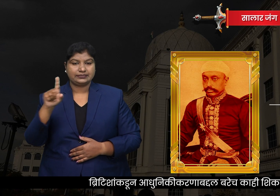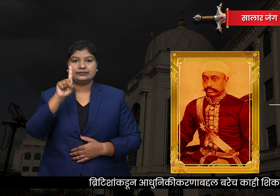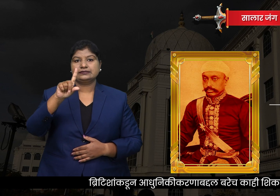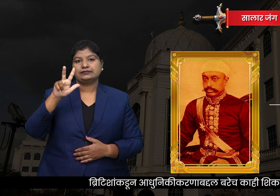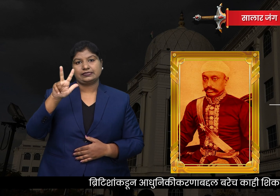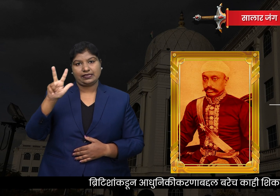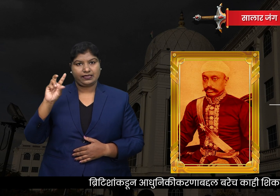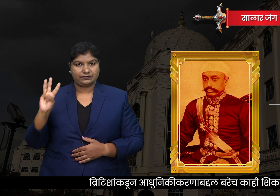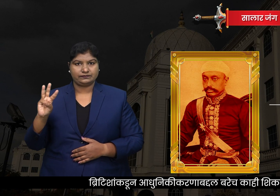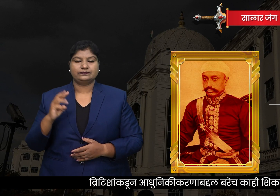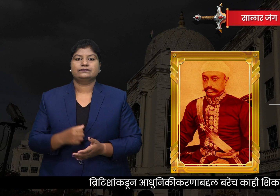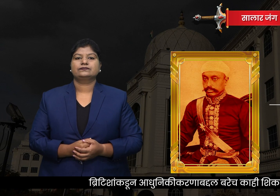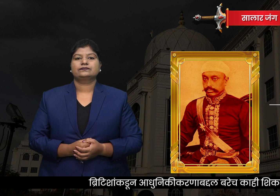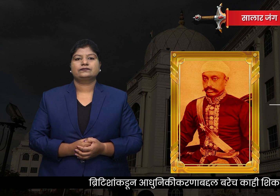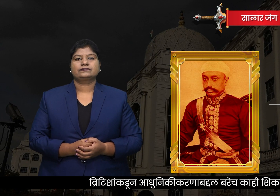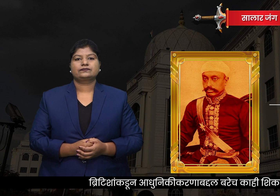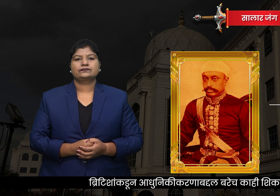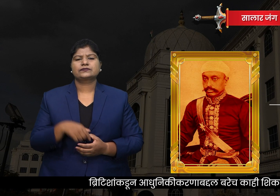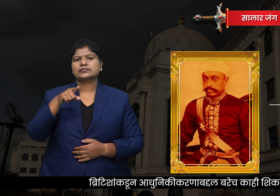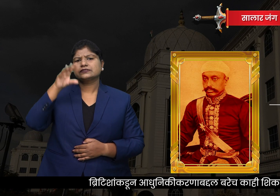बरेच काही शिकले.